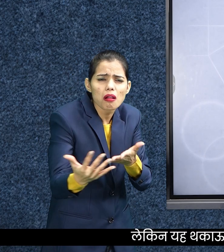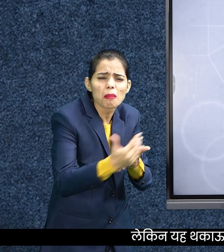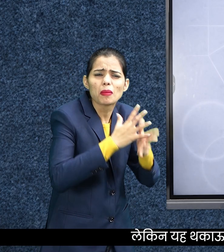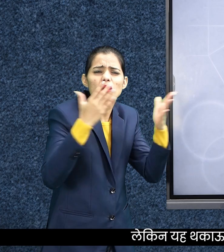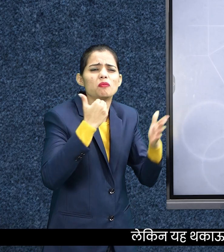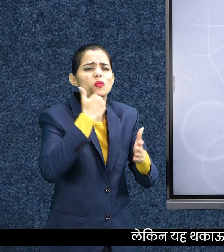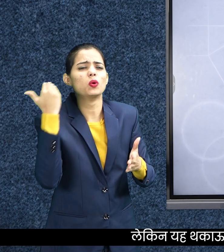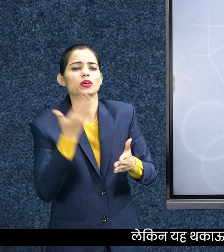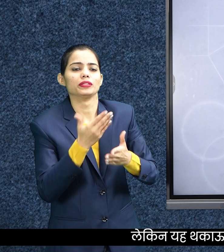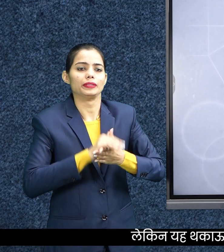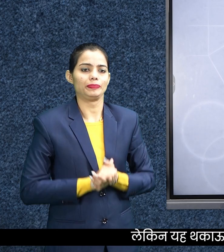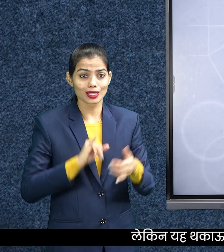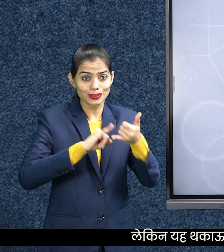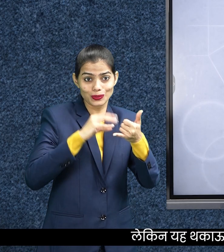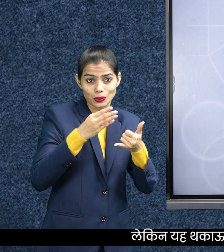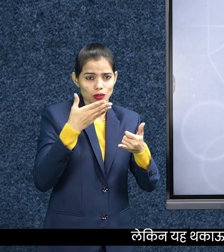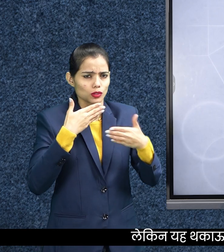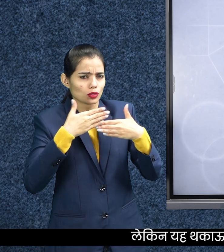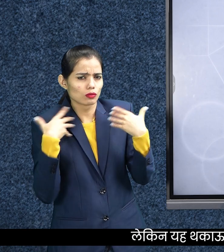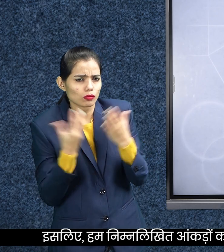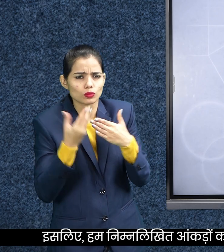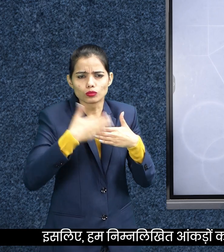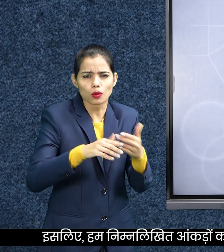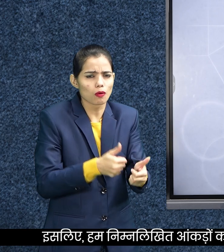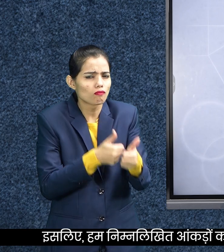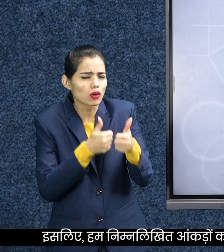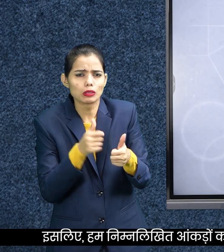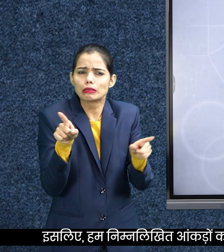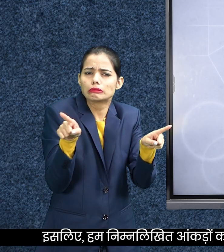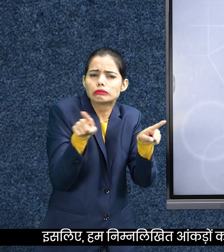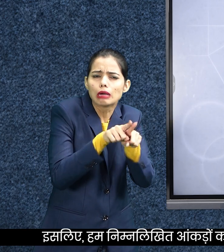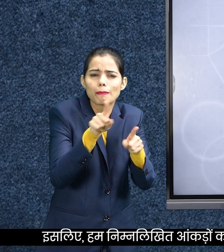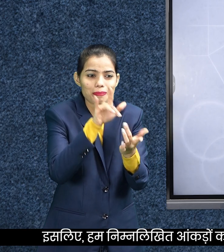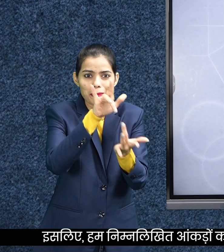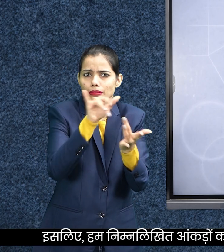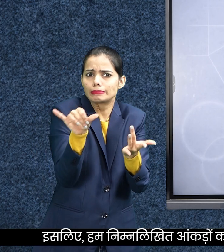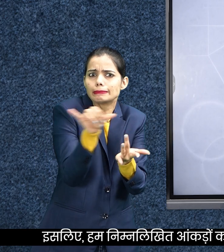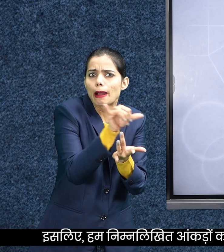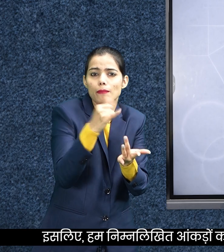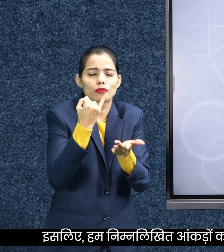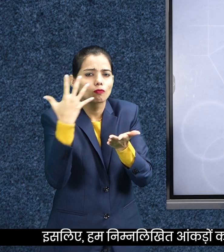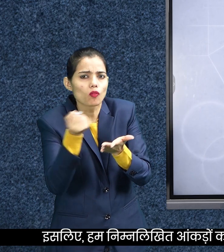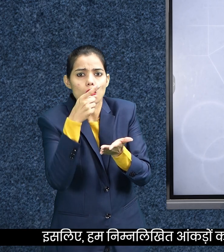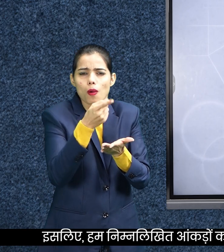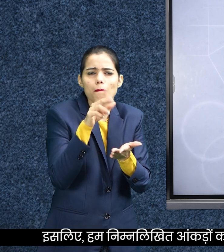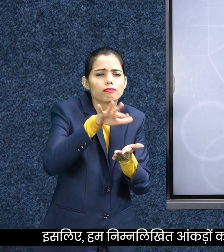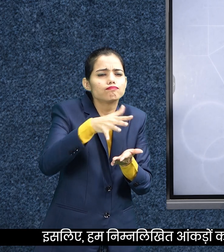आंकड़ समुच्चय संगठन बड़ा है। इसलिए हम निम्नलिखित आंकड़ों का माध्य ज्ञात करने के